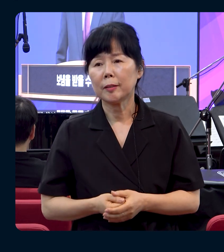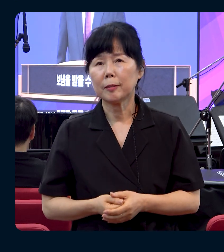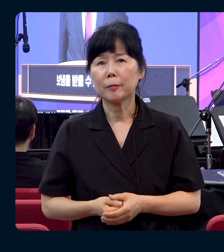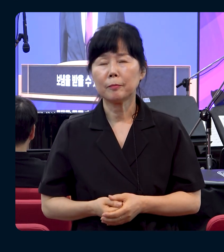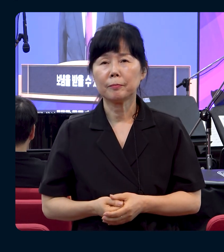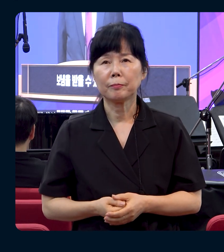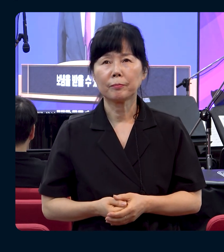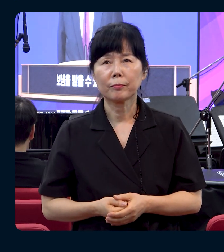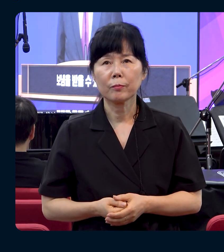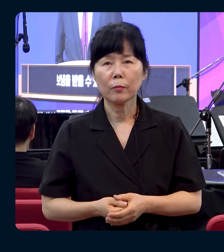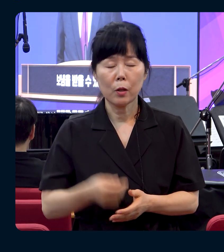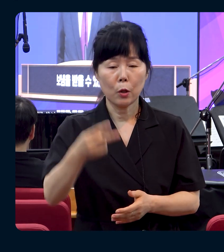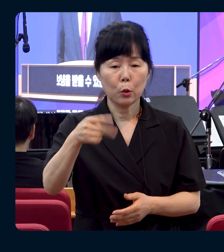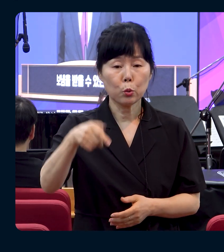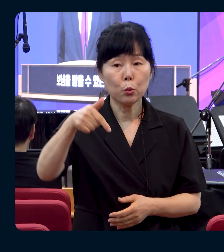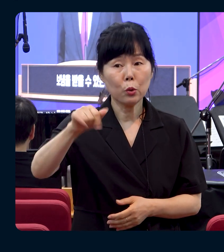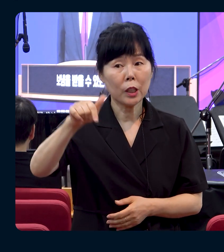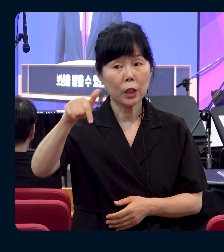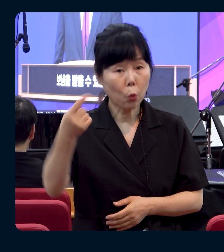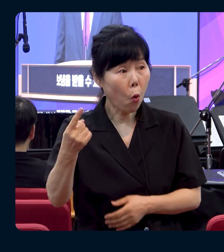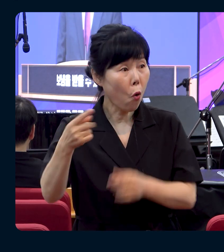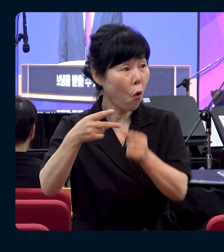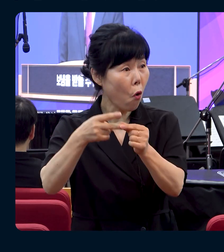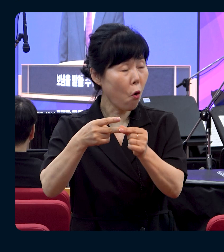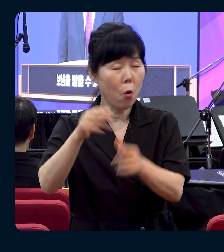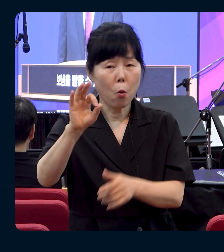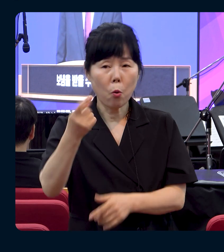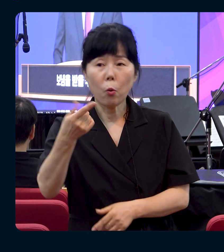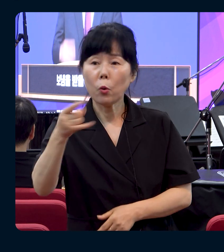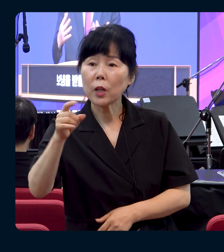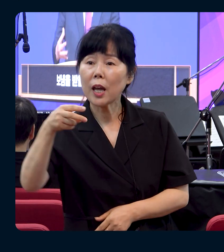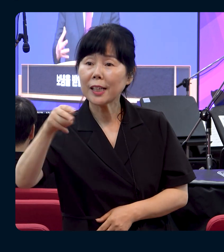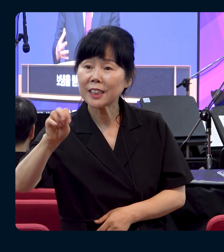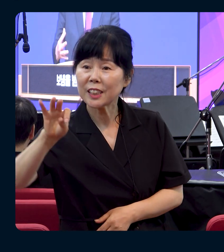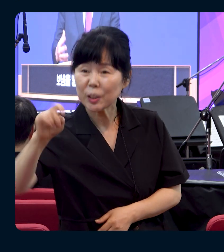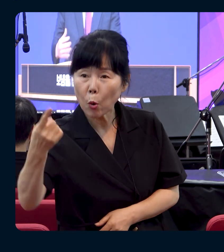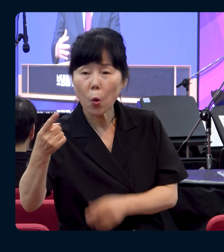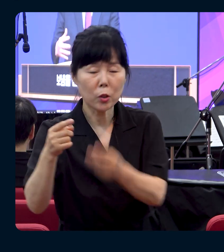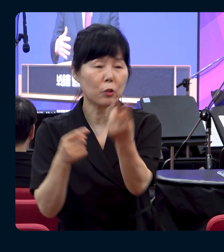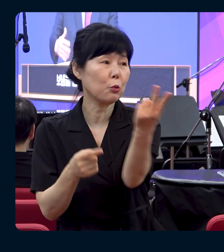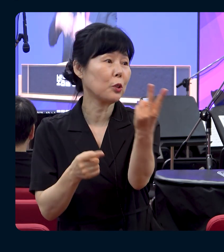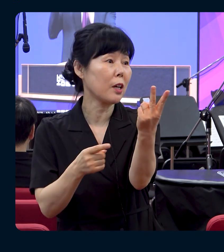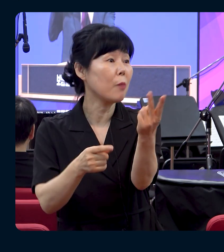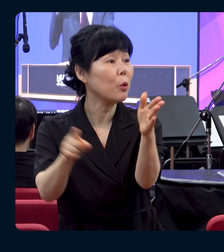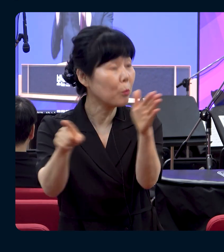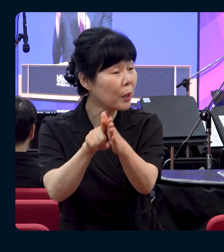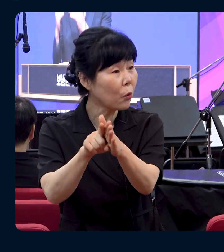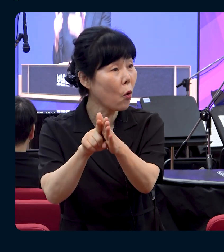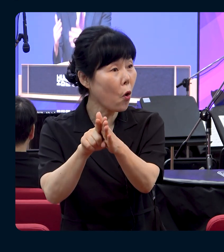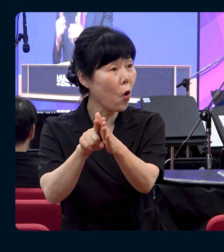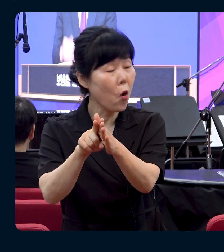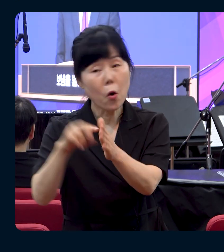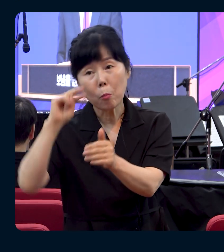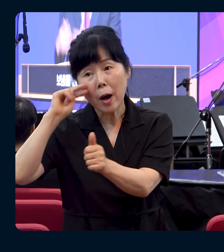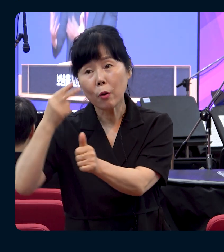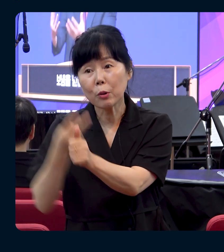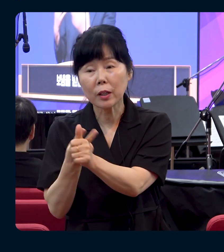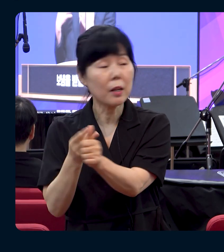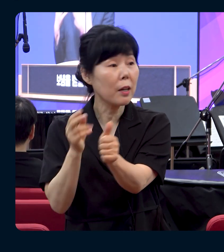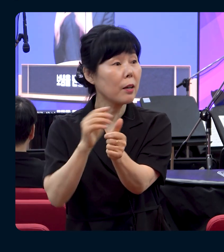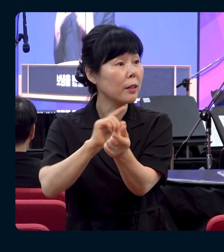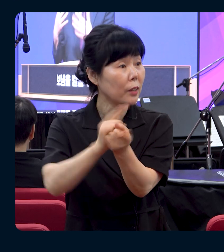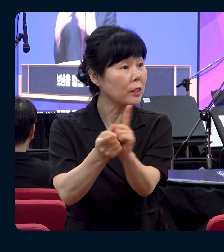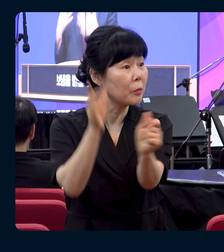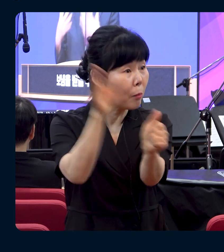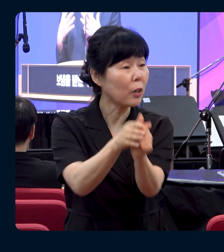여기서 두기고와 오네시모를 믿고 위임해서 보낸 이 바울 사도보다도 제 마음을